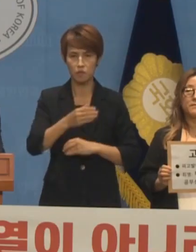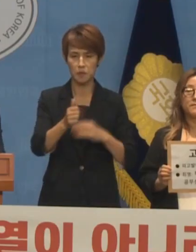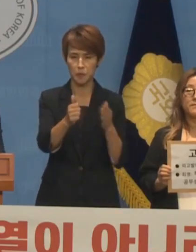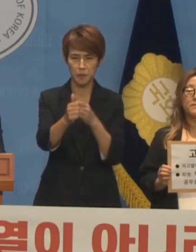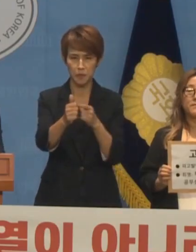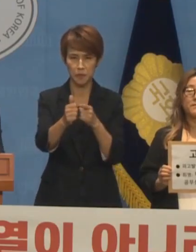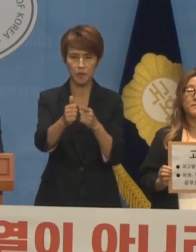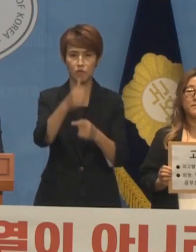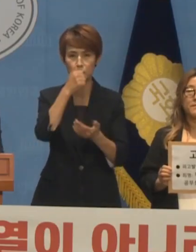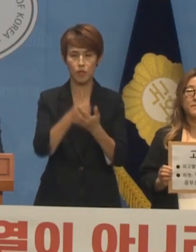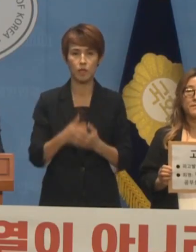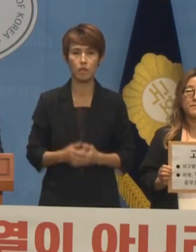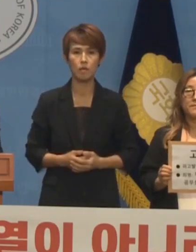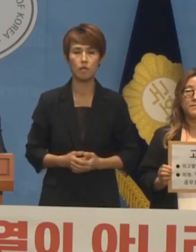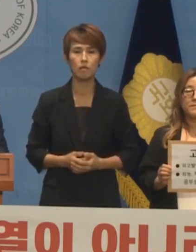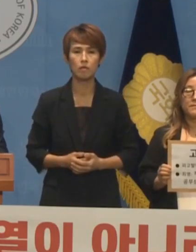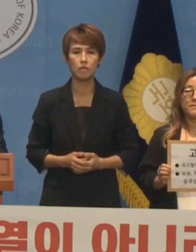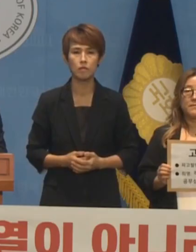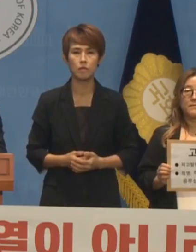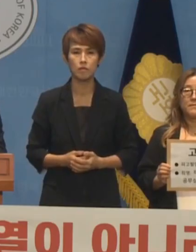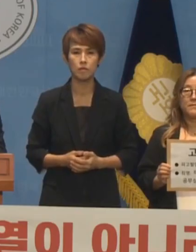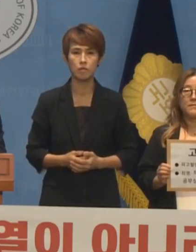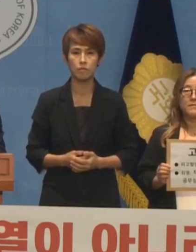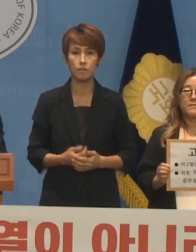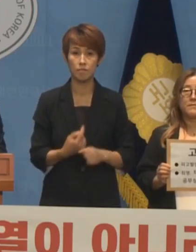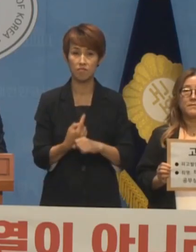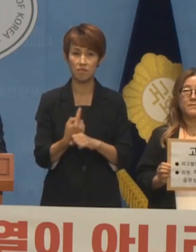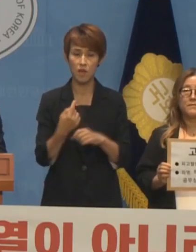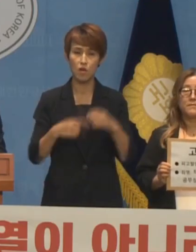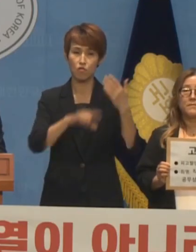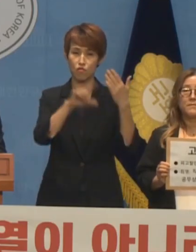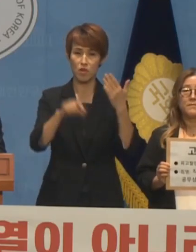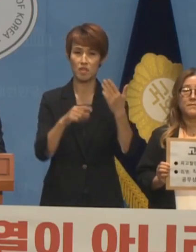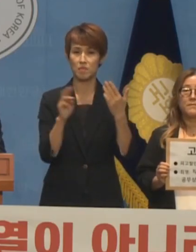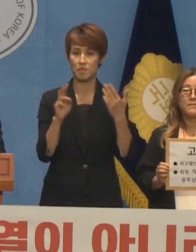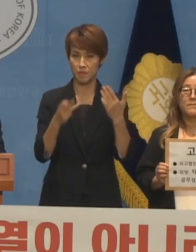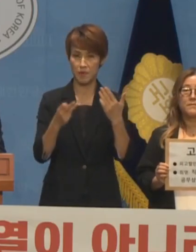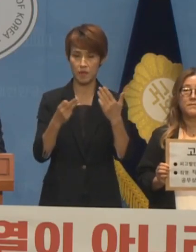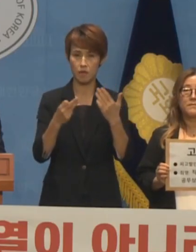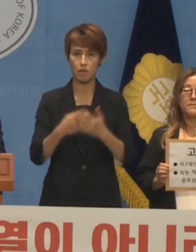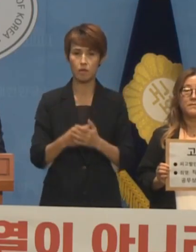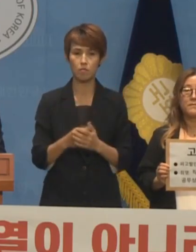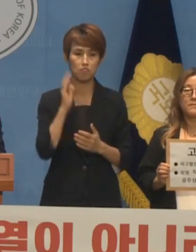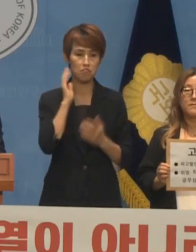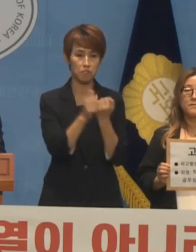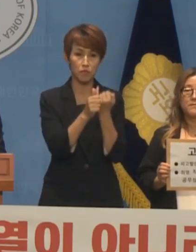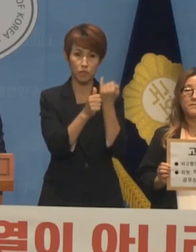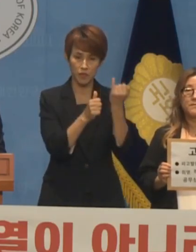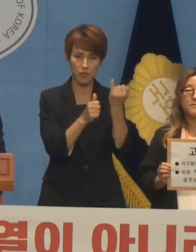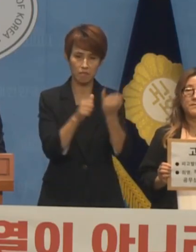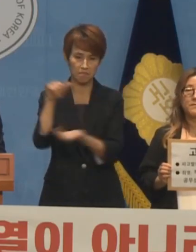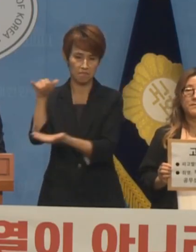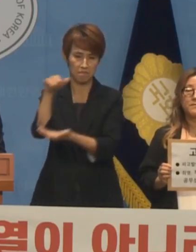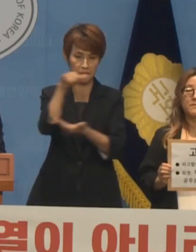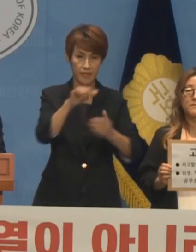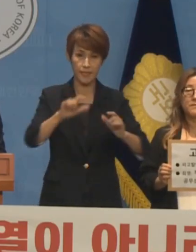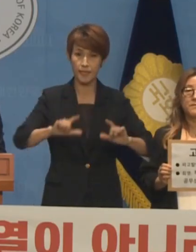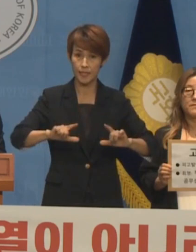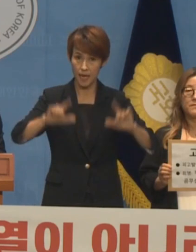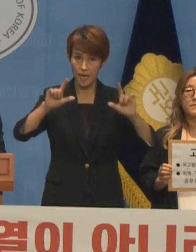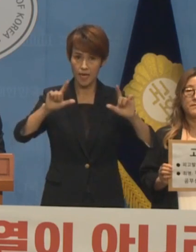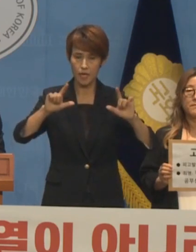점. 2022년 9월 13일 피고발인 김건희가 명품백을 수수할